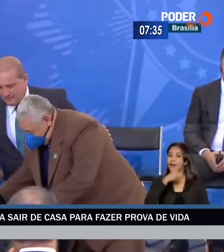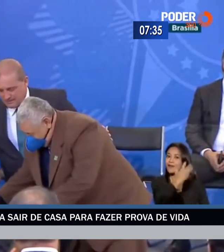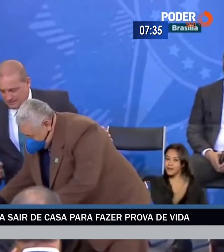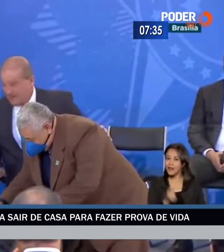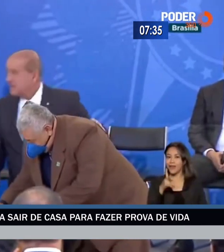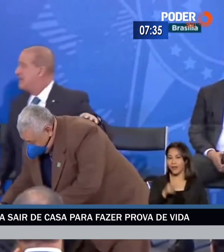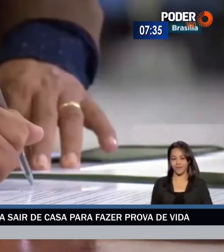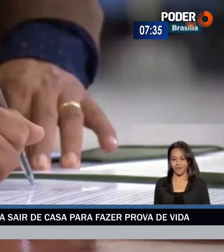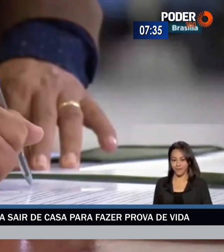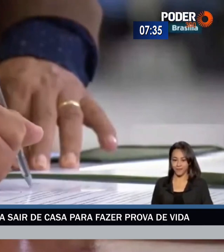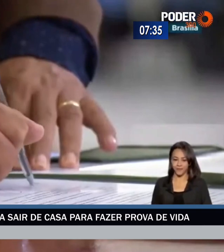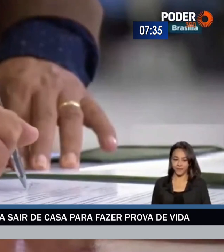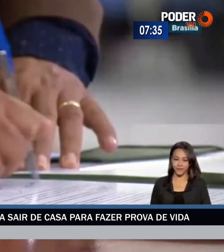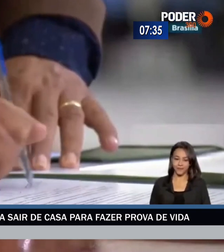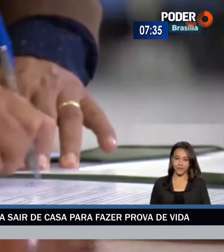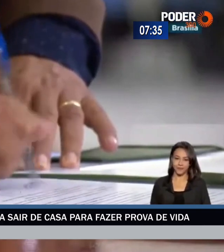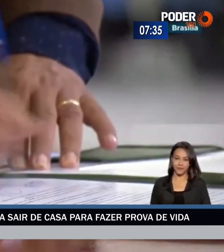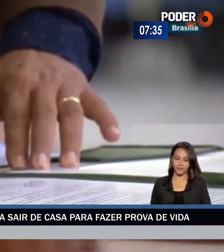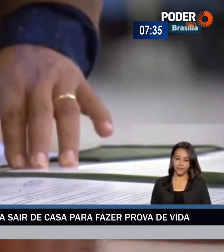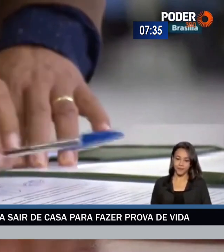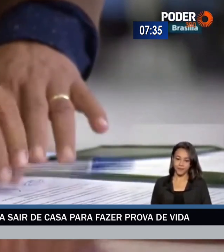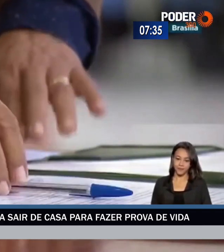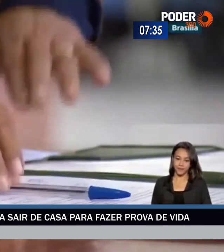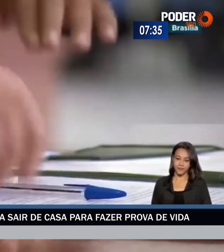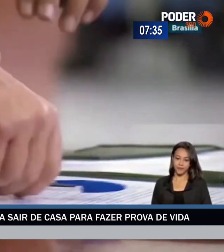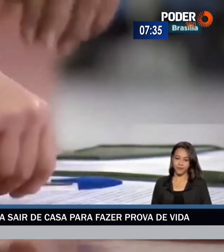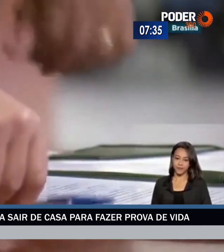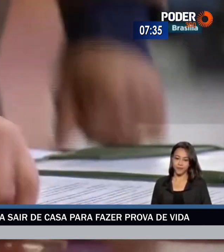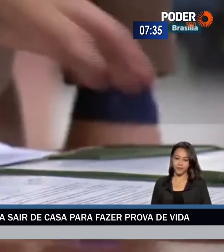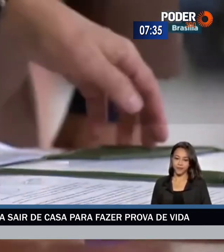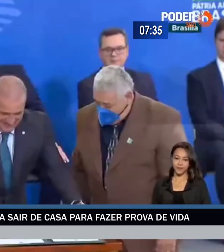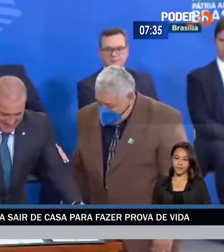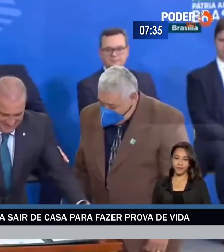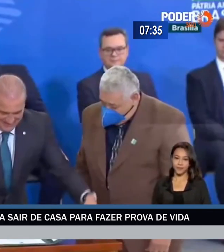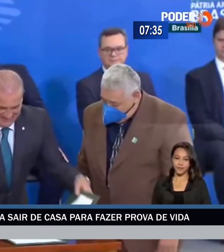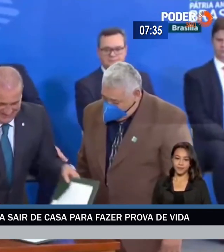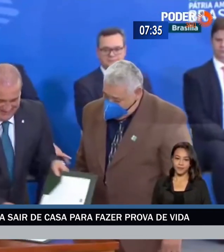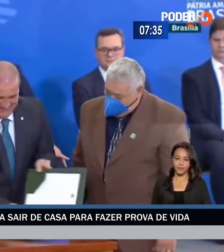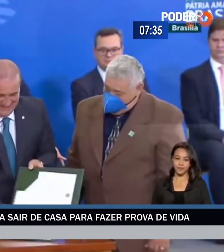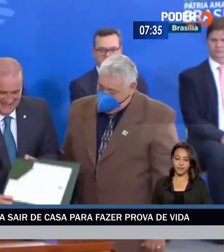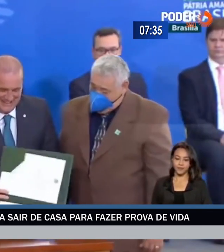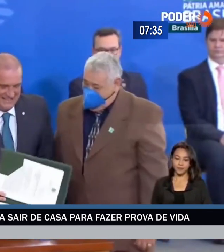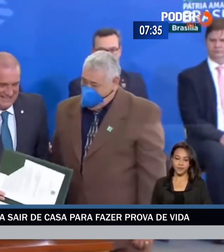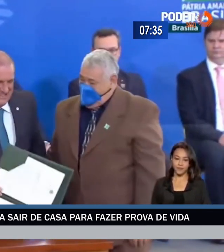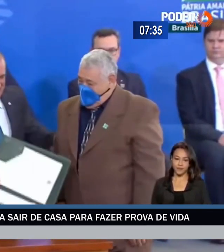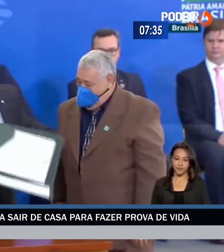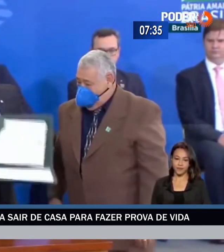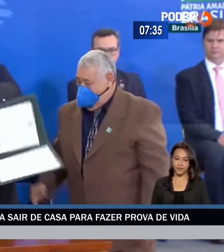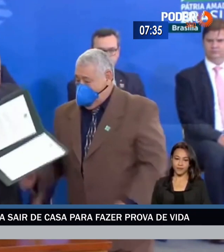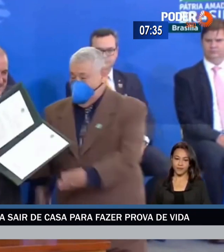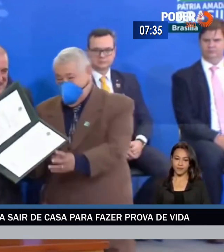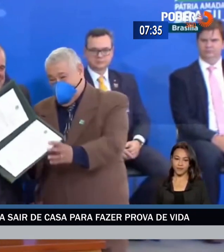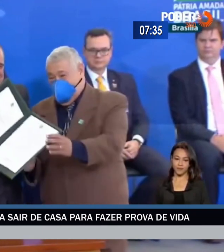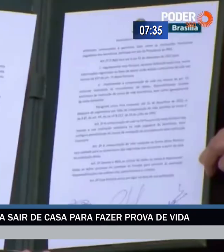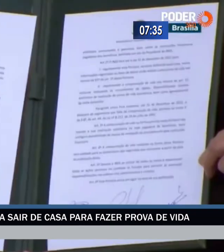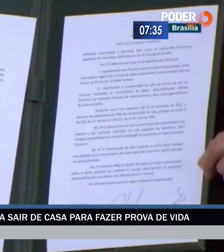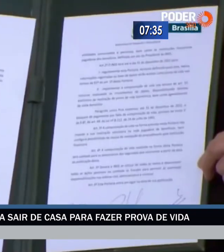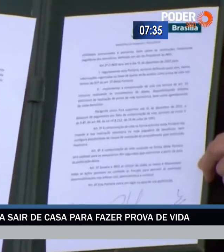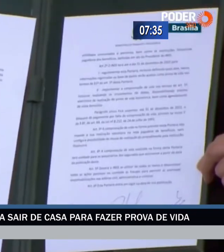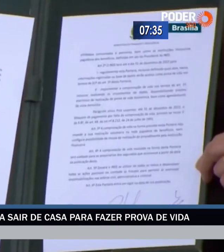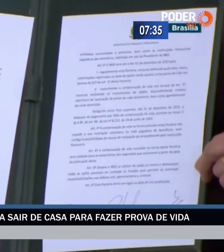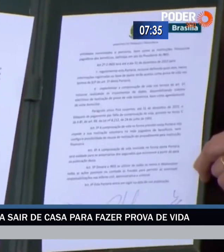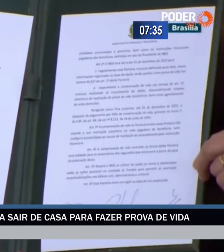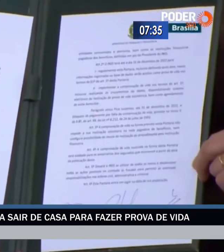de acordo com a portaria mesmo que o segurado não seja encontrado por meio desse cruzamento de dados